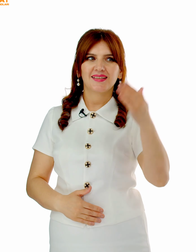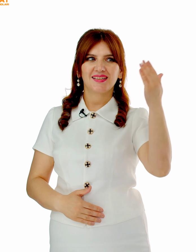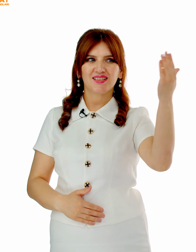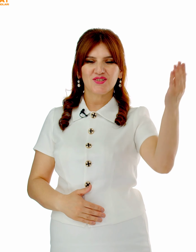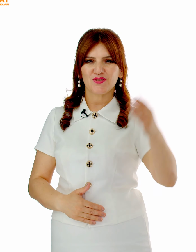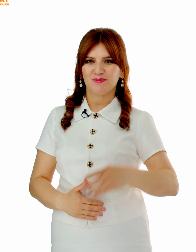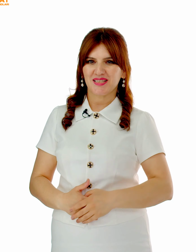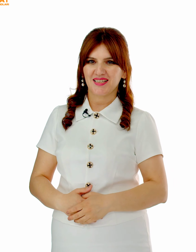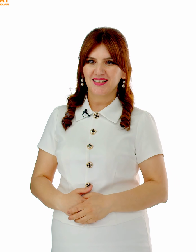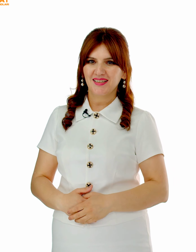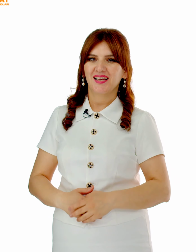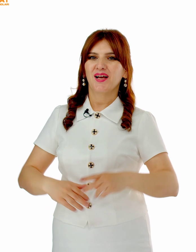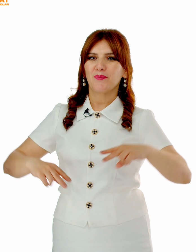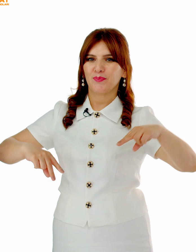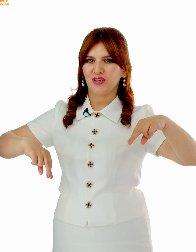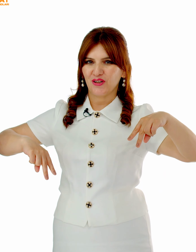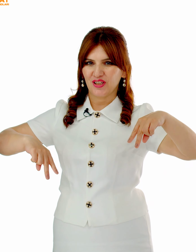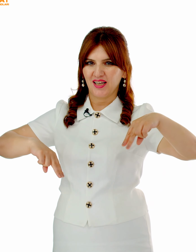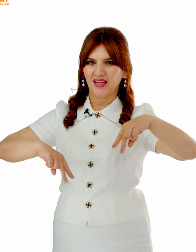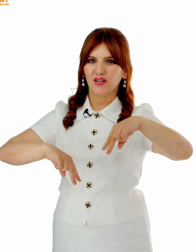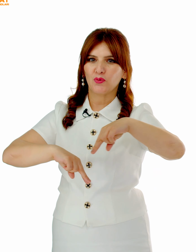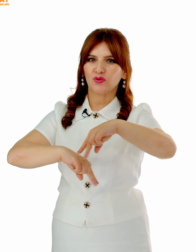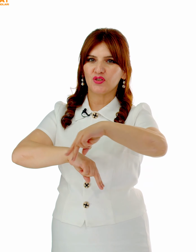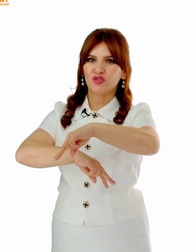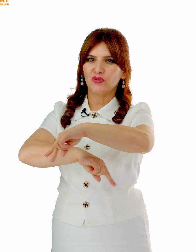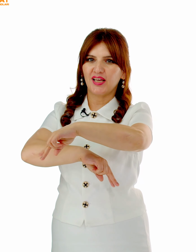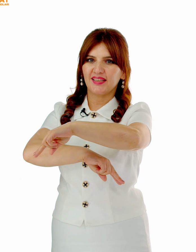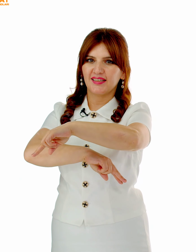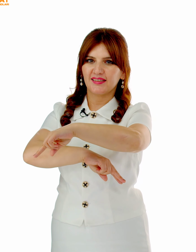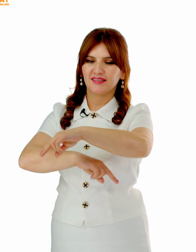Keyingi so'zimiz piyodalar o'tish yo'lagi.